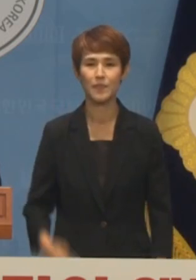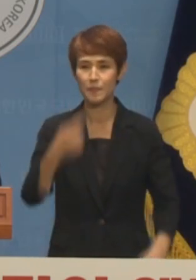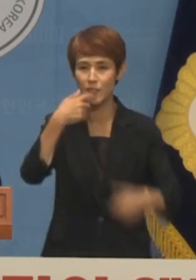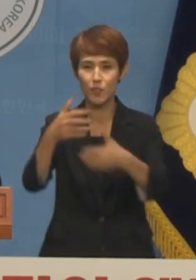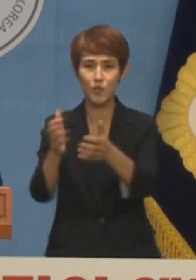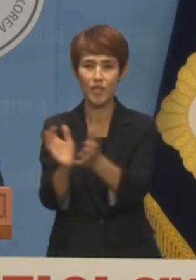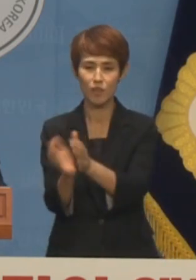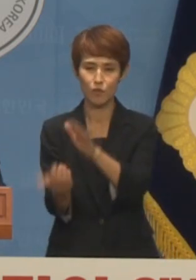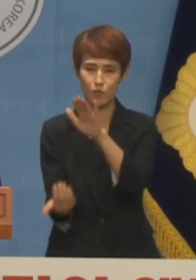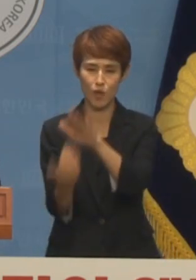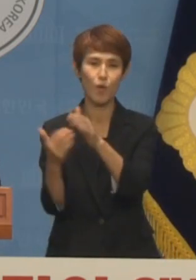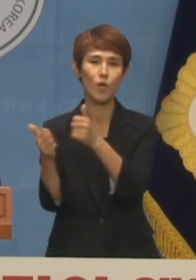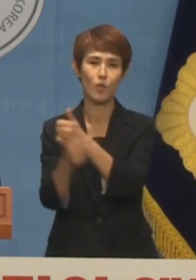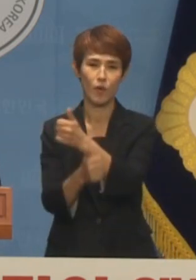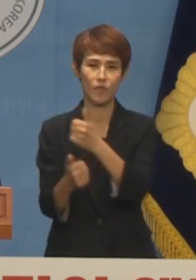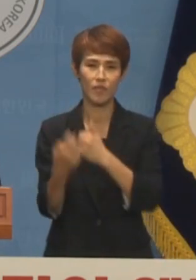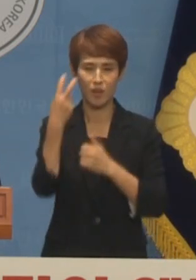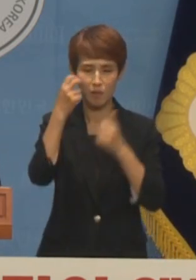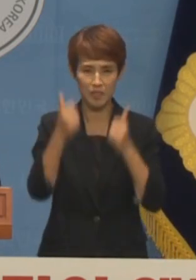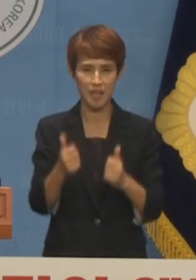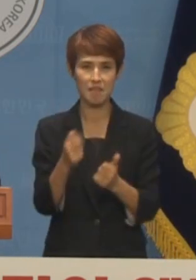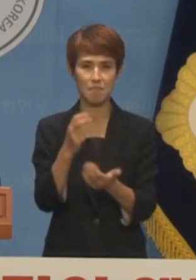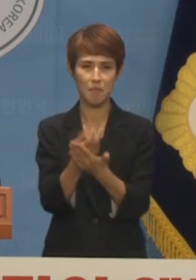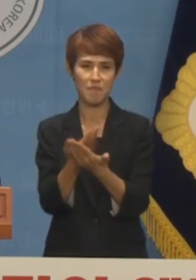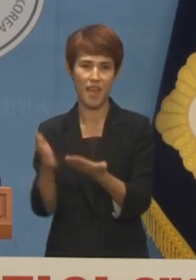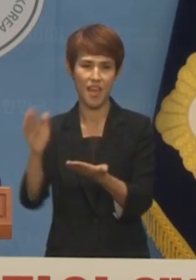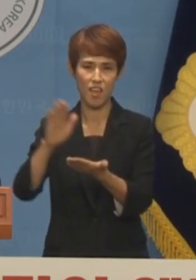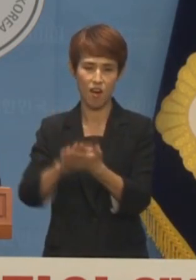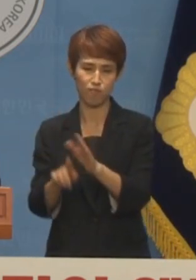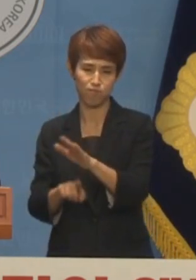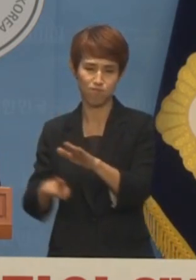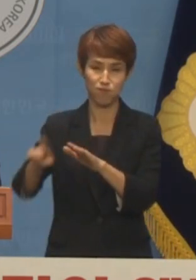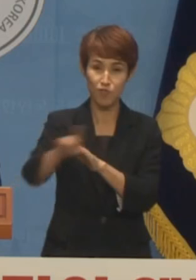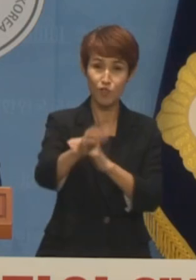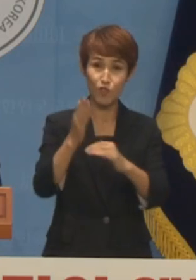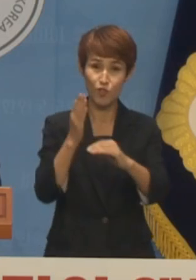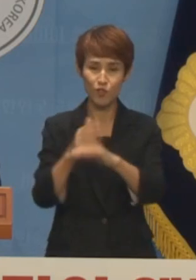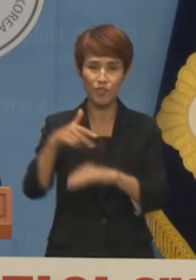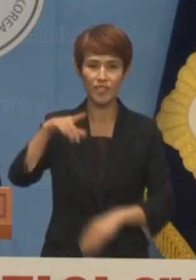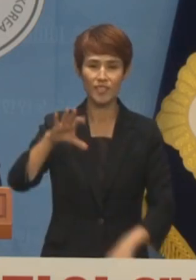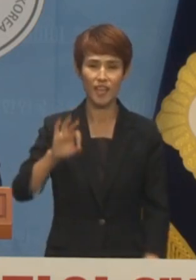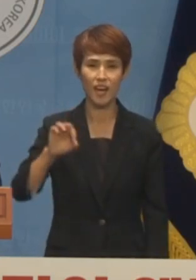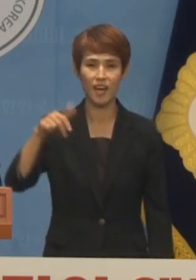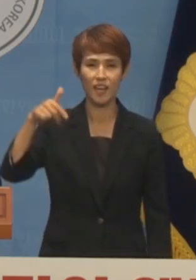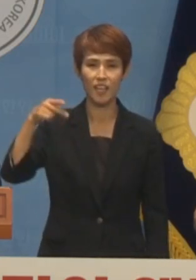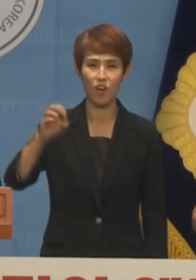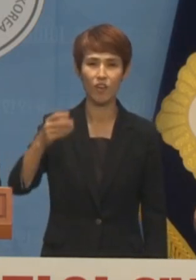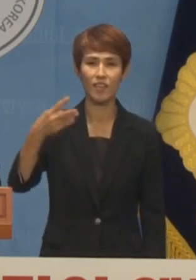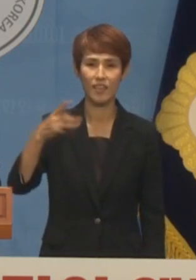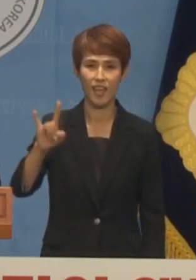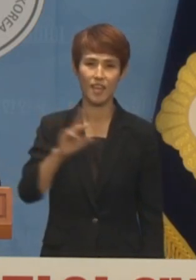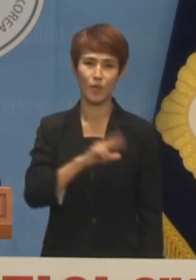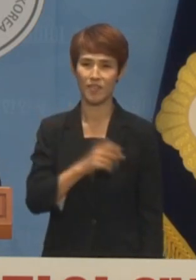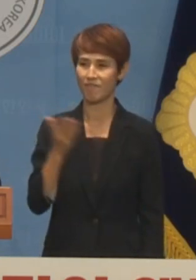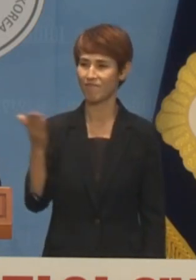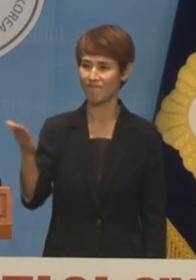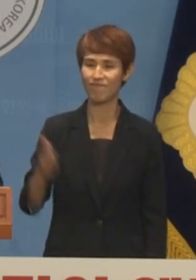더불어민주당 최고위원이시자 검찰 사법개혁에 선봉에 서고 계신 장경태 의원 함께 해주고